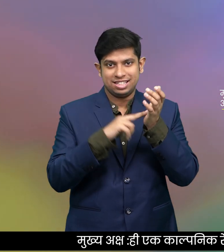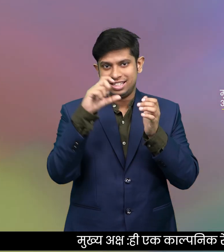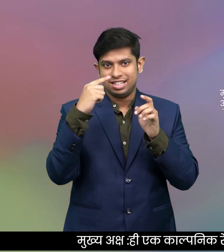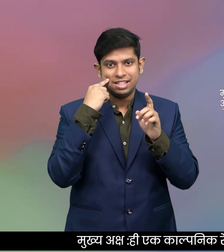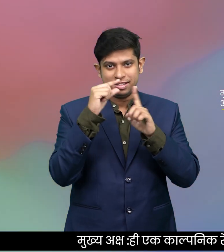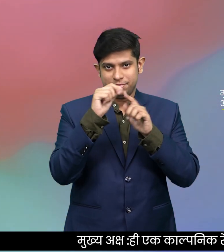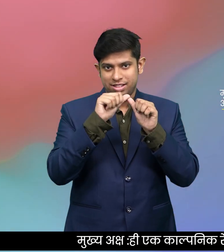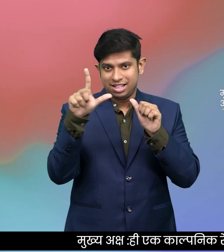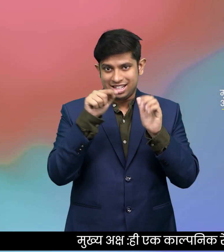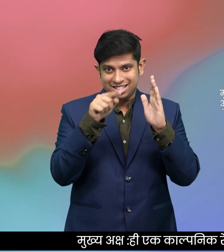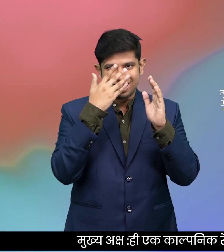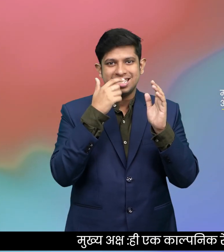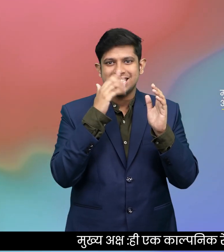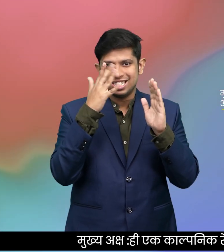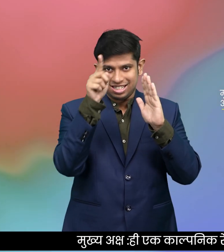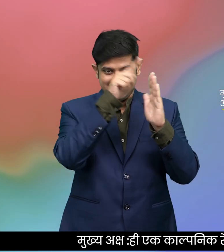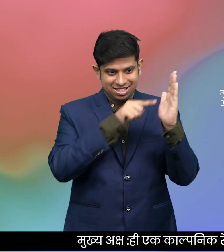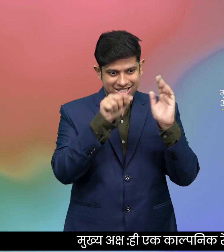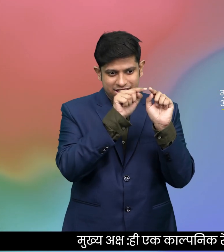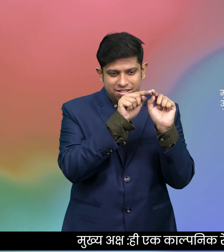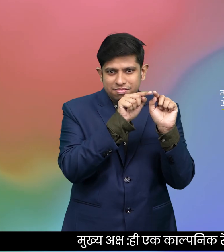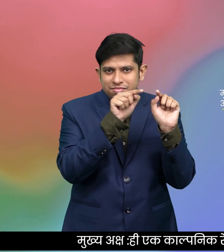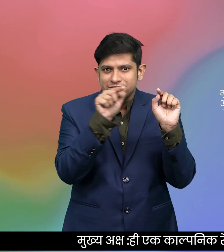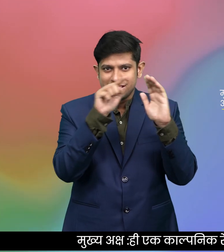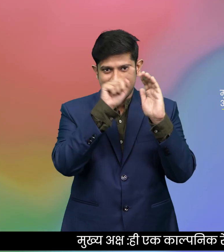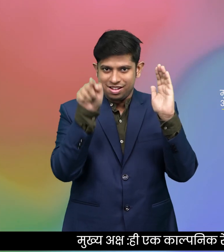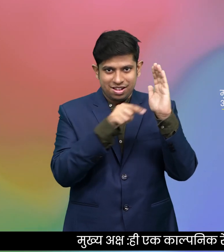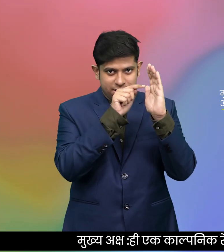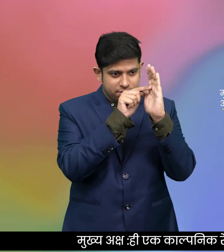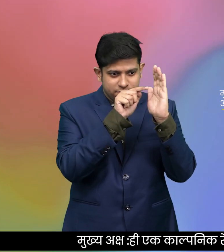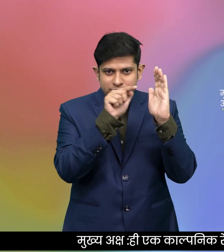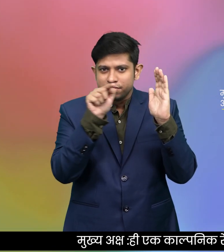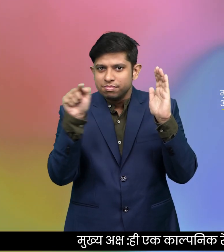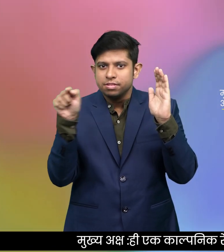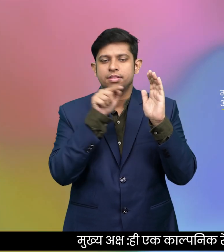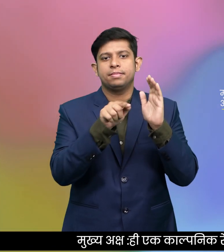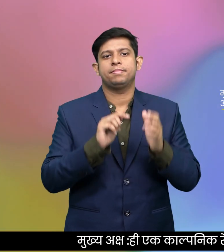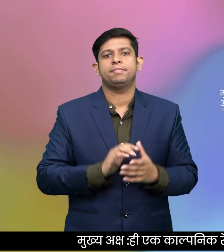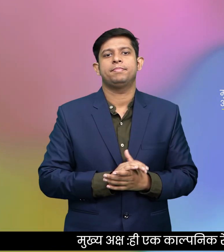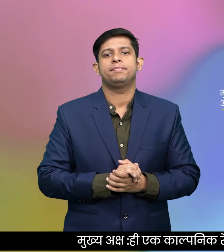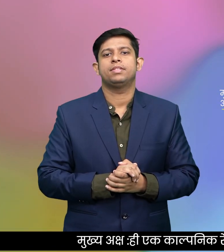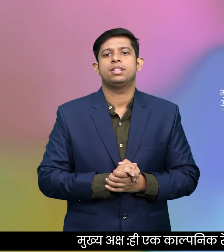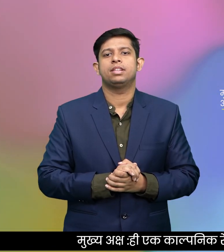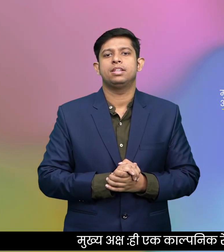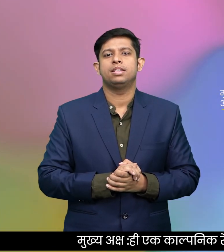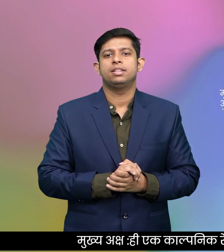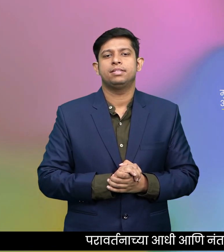मुख्य अक्ष ही एक काल्पनिक रेषा आहे जी ध्रुव आणि वक्रता केंद्रामधून जाते.